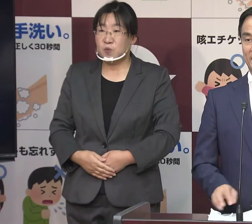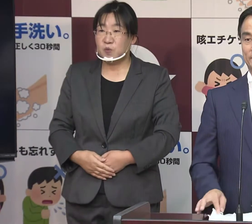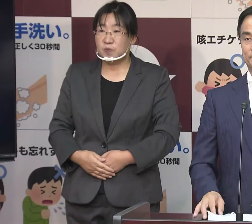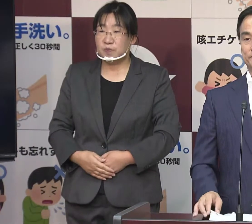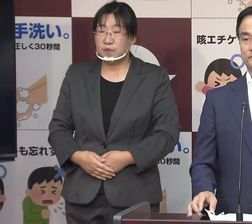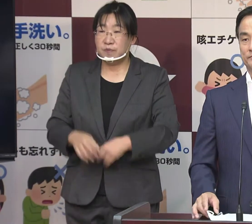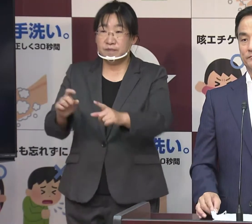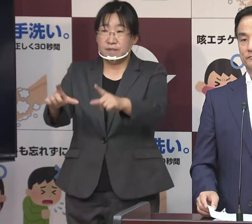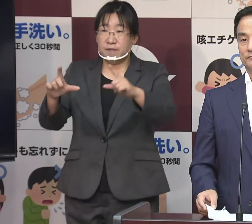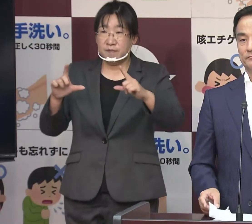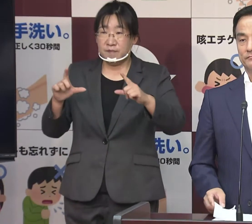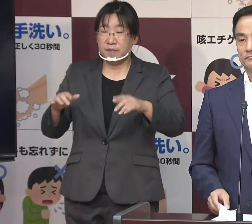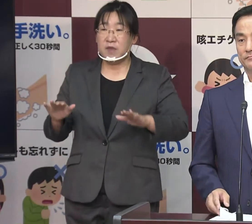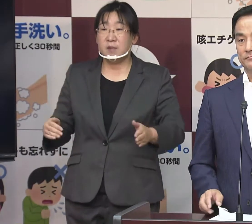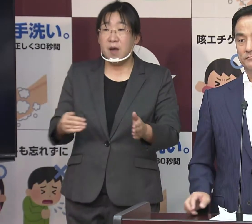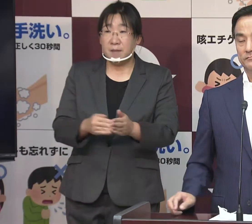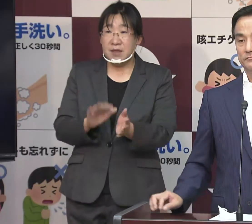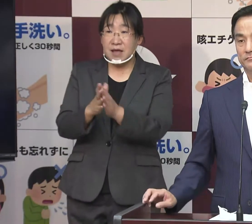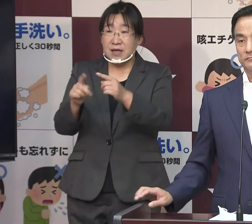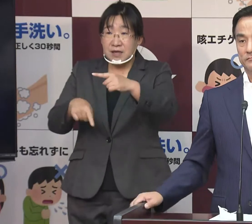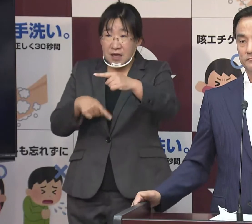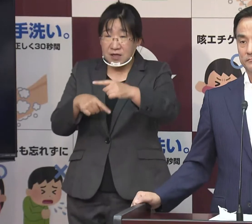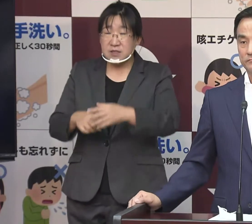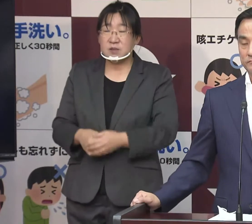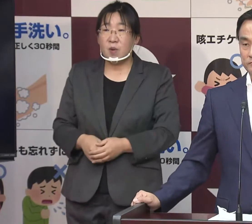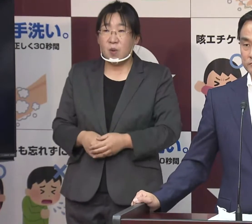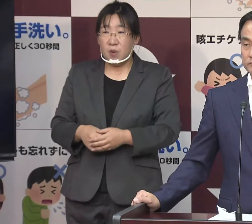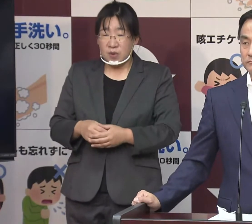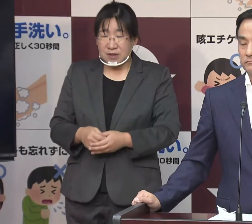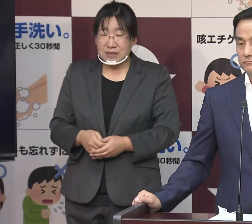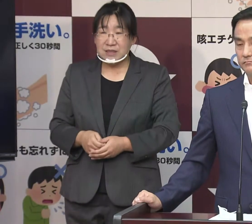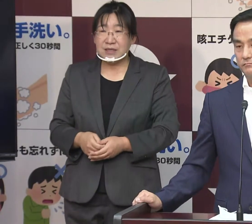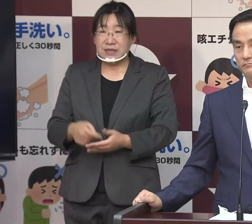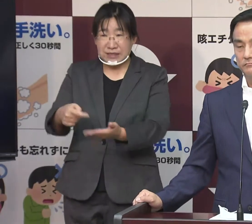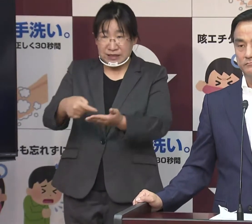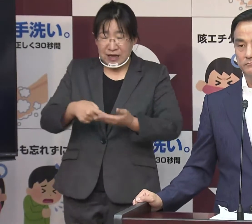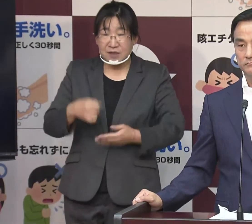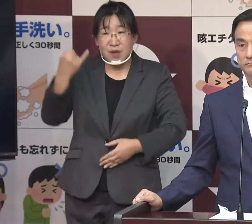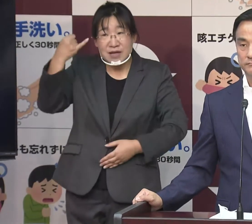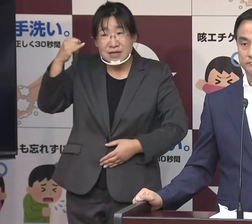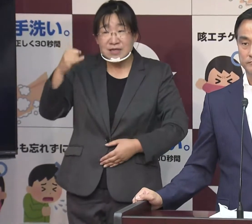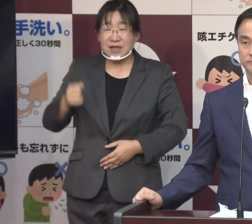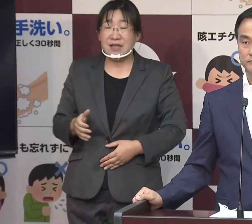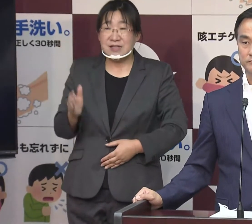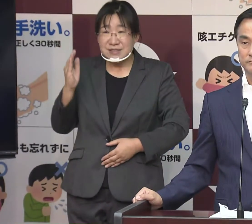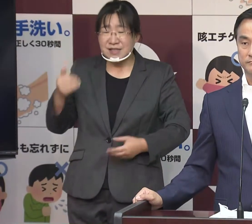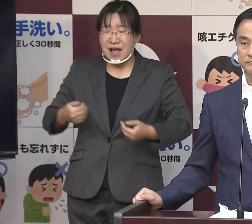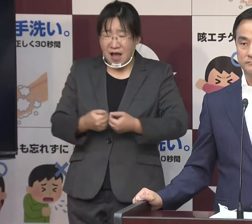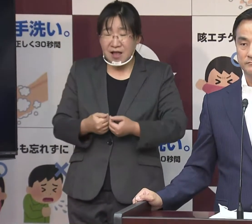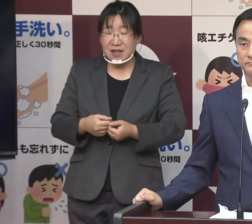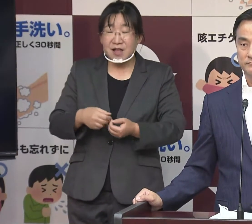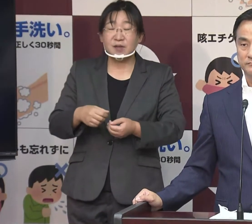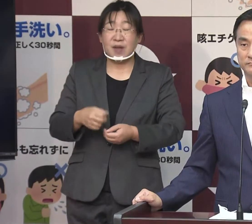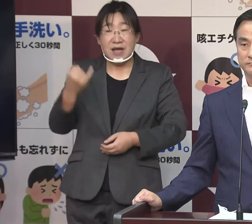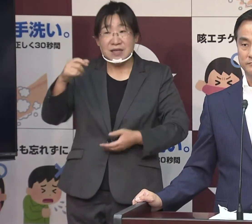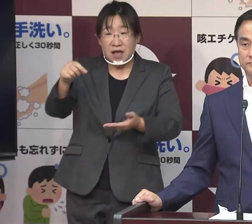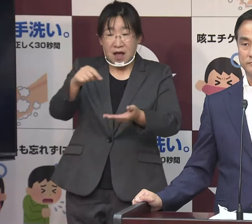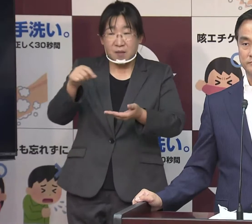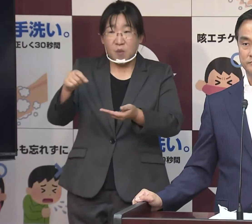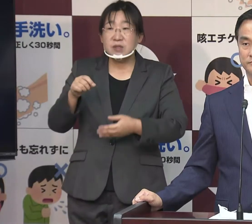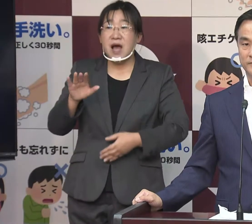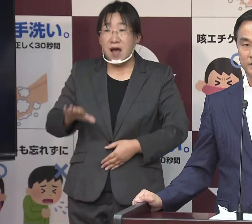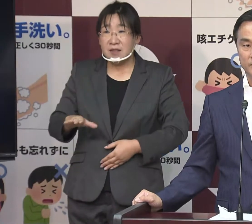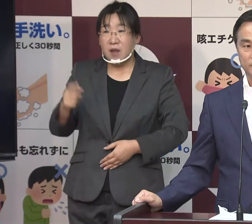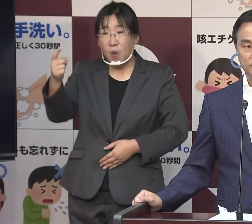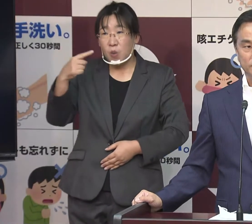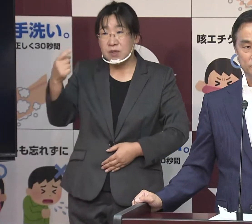あのこれまでに県庁にその苦情や基盤、まあ、ご意見ですね、関係含めて何か寄せられていることがあれば教えていただけ